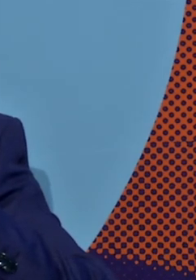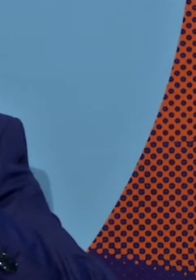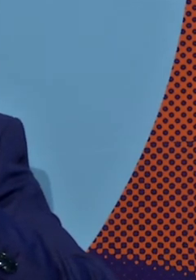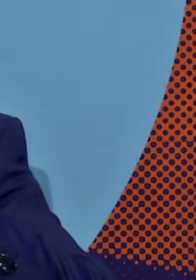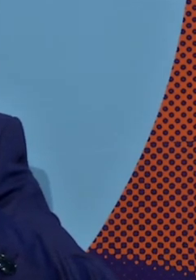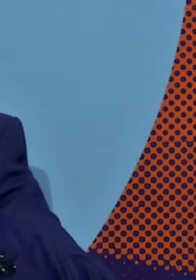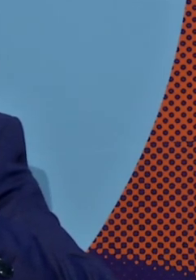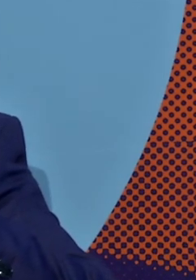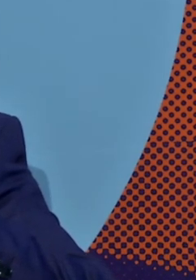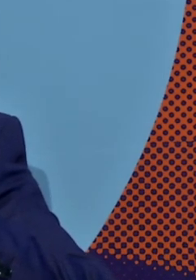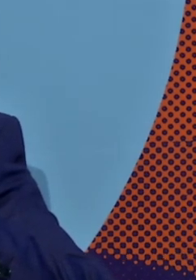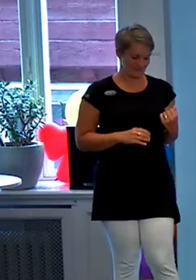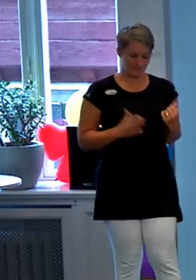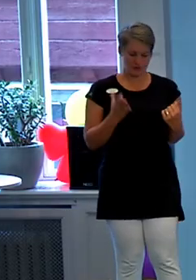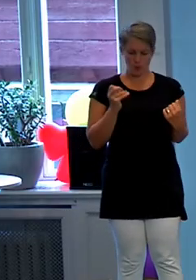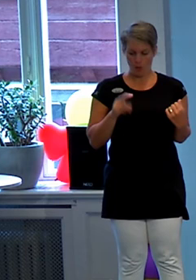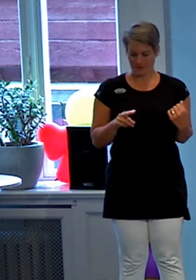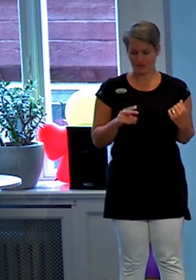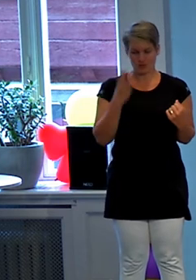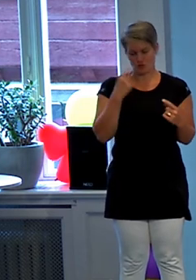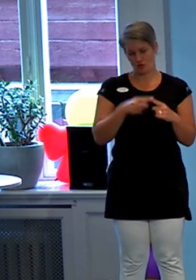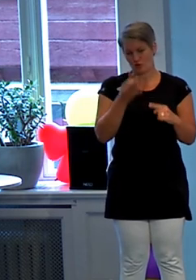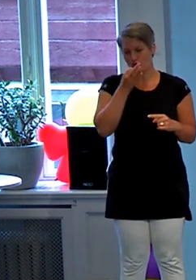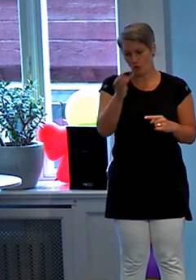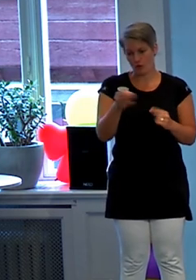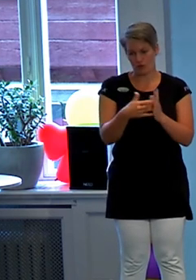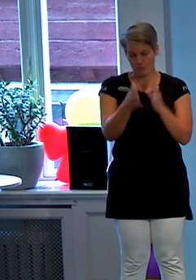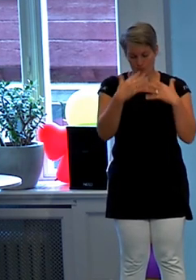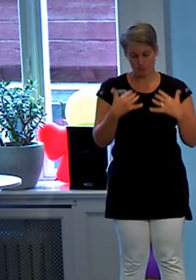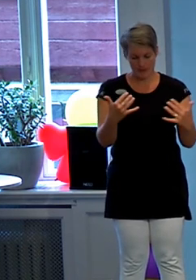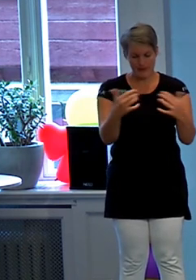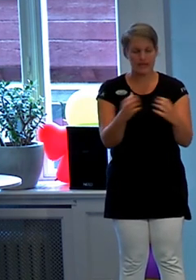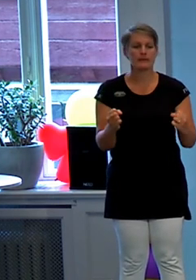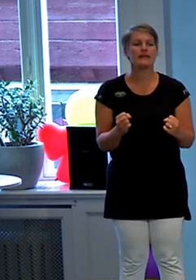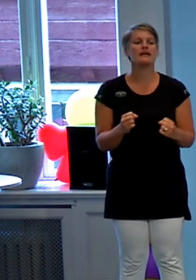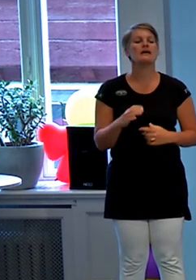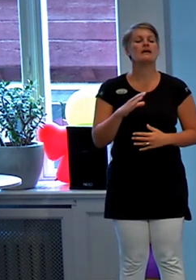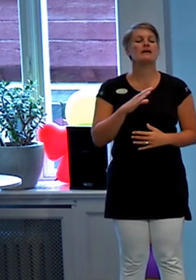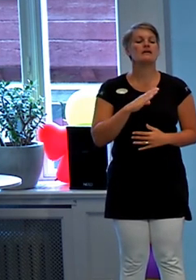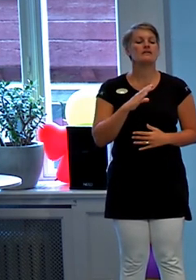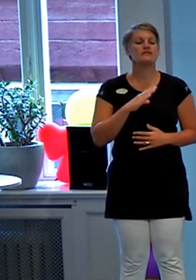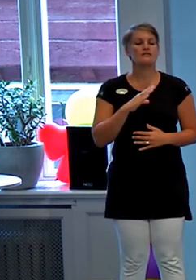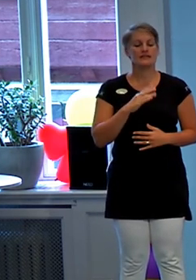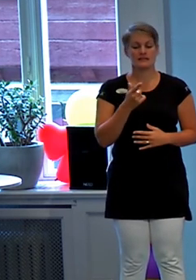menar, med en sista grej när vi öppnar för frågor. Det finns ju,